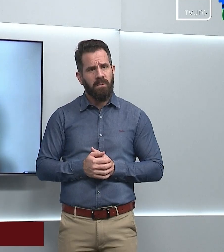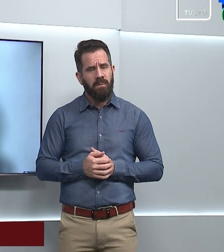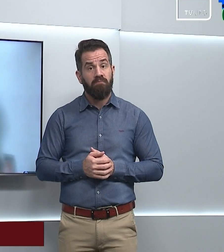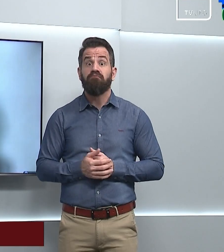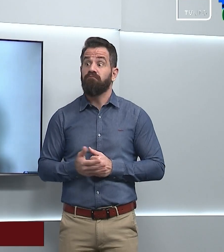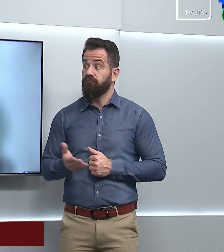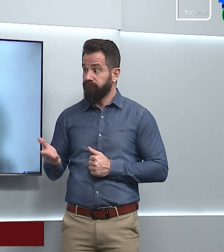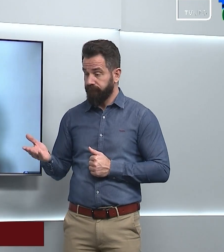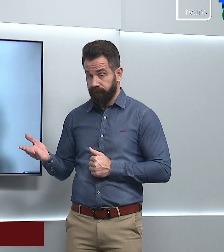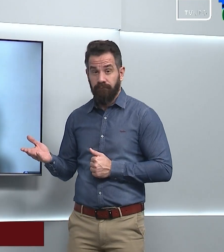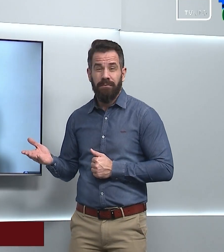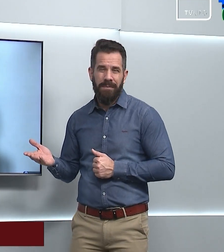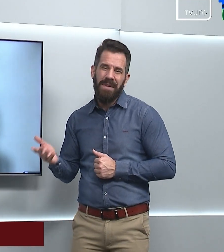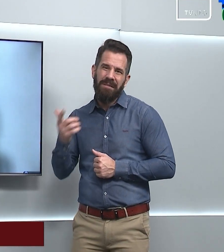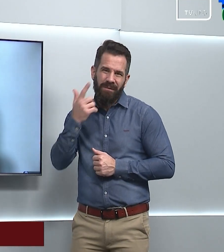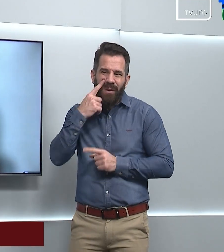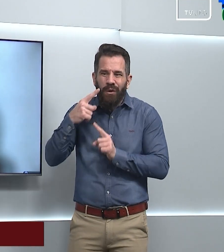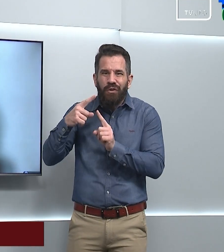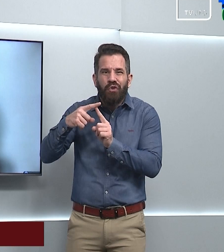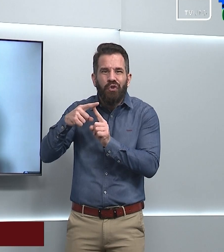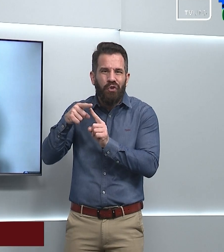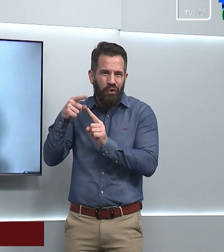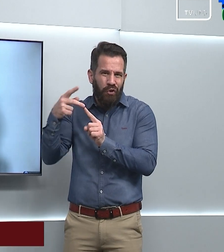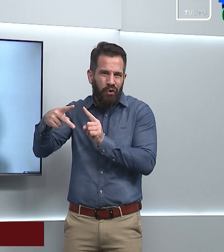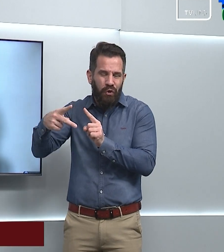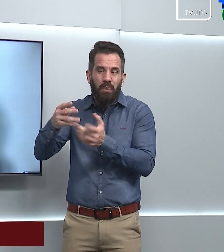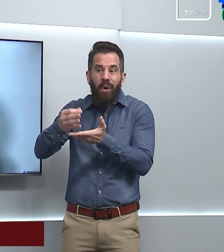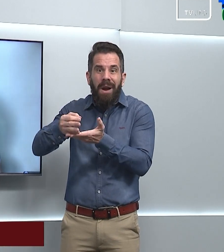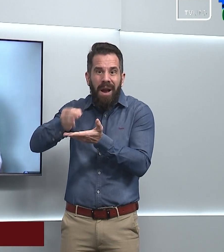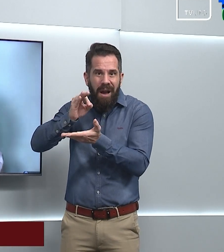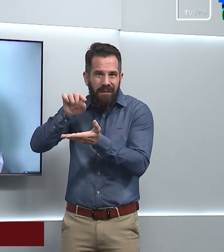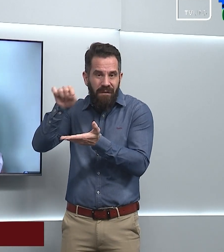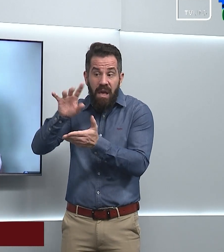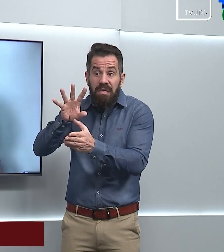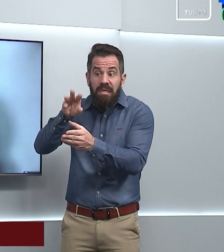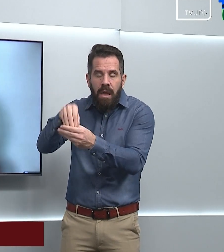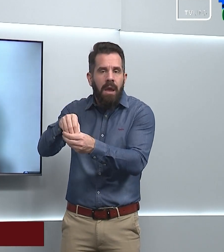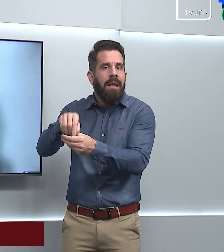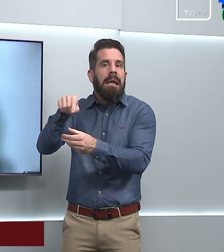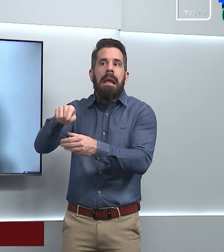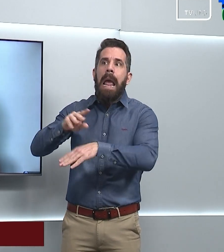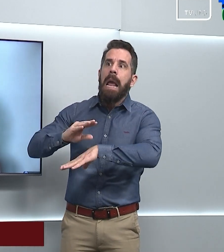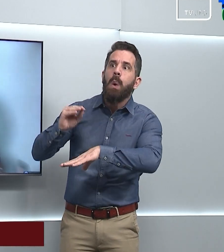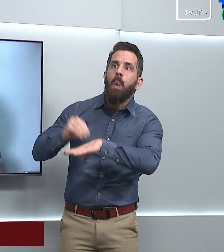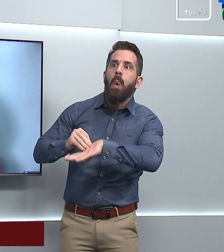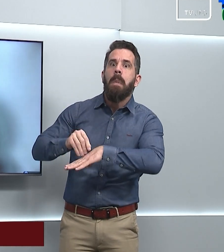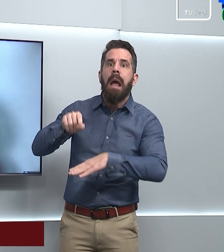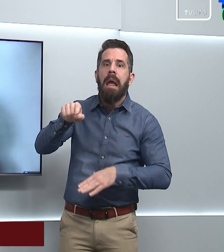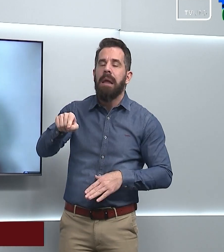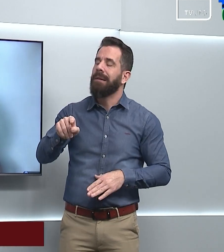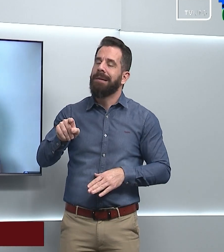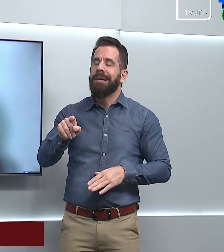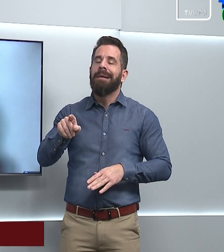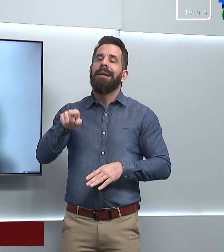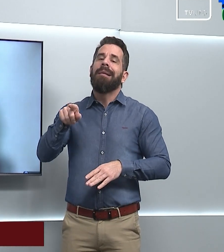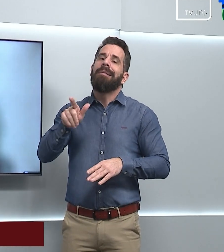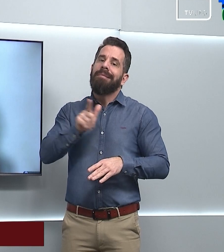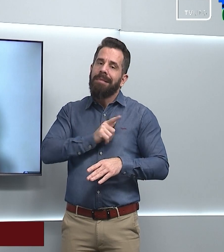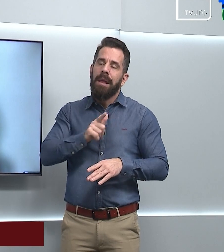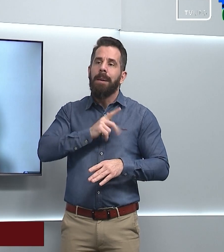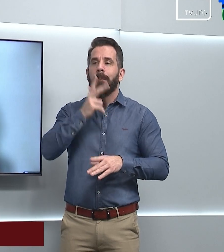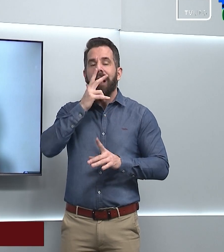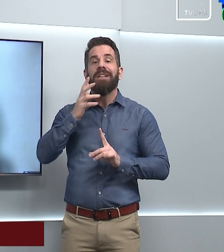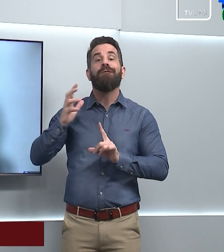condições da cafeína, a gente pode afirmar que o café, ele não causa a gastrite, ele age indiretamente.